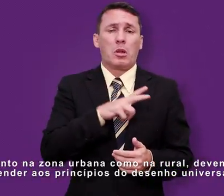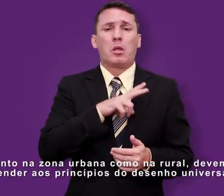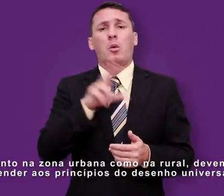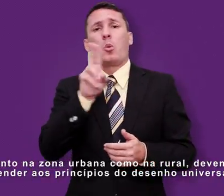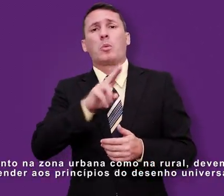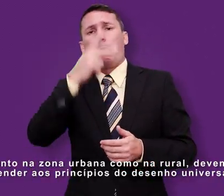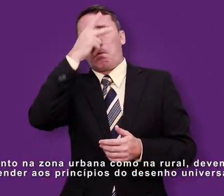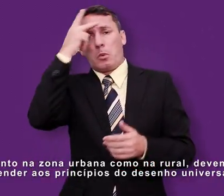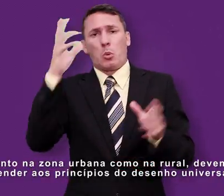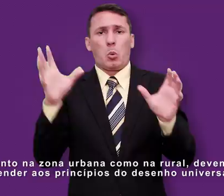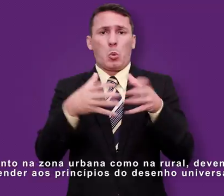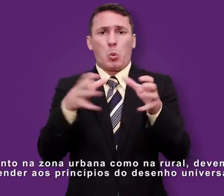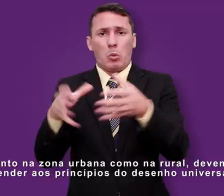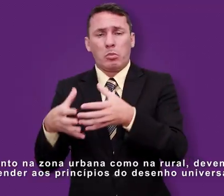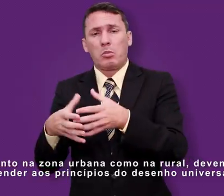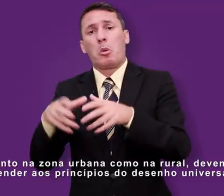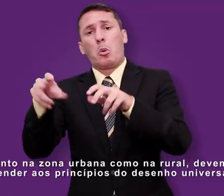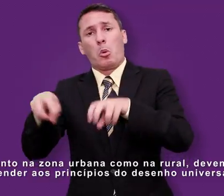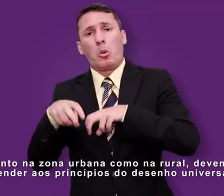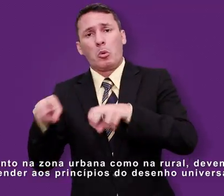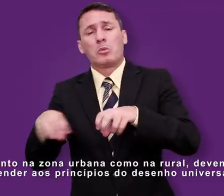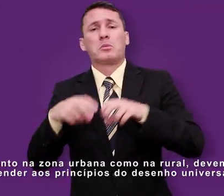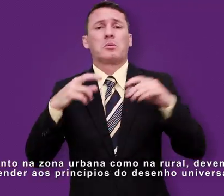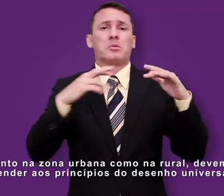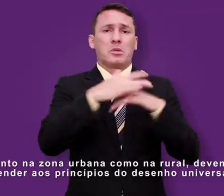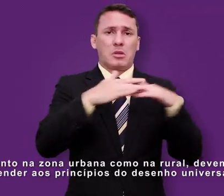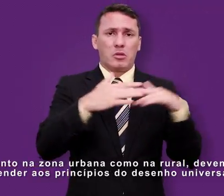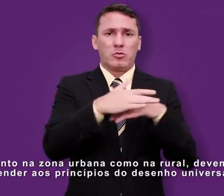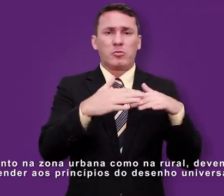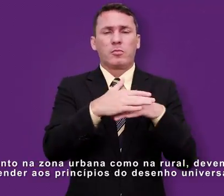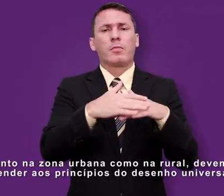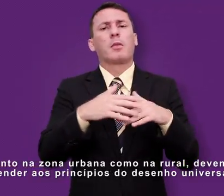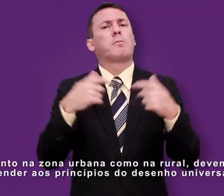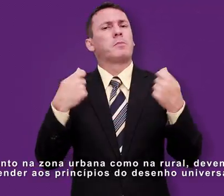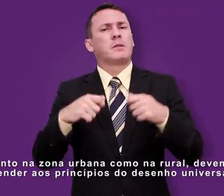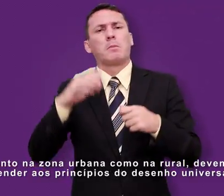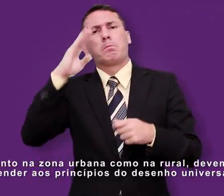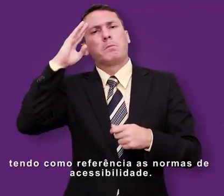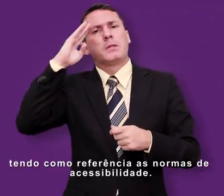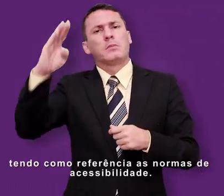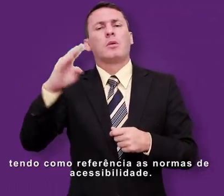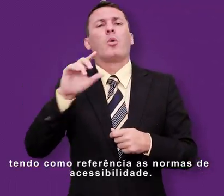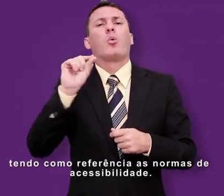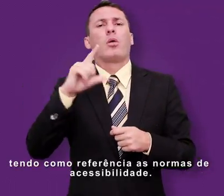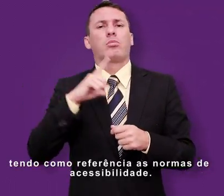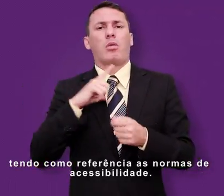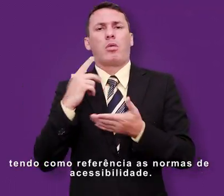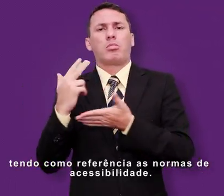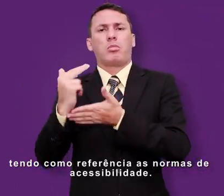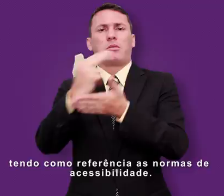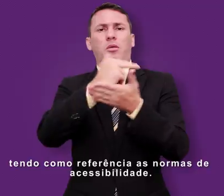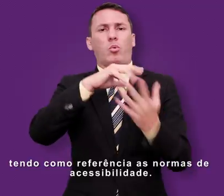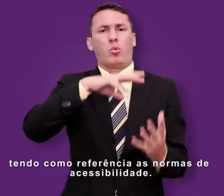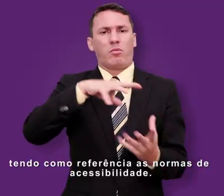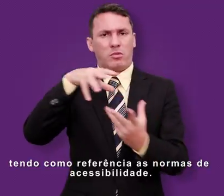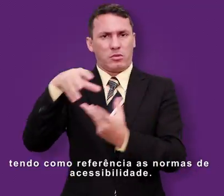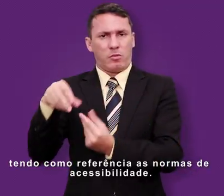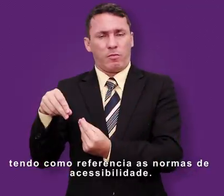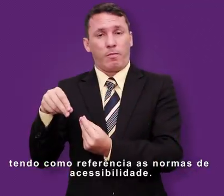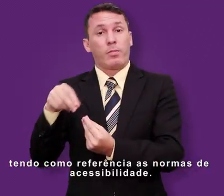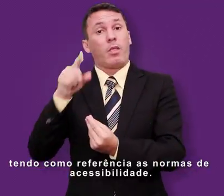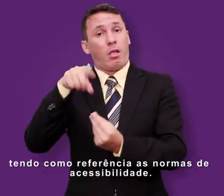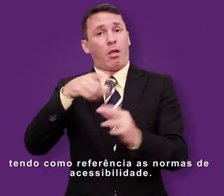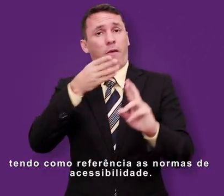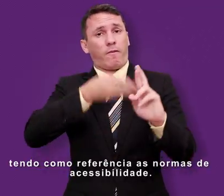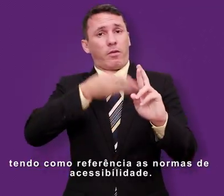urbana como na rural, devem atender aos princípios do desenho universal, tendo como referência as normas